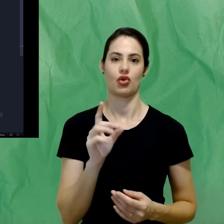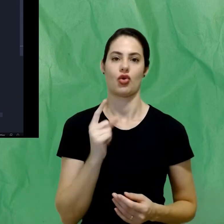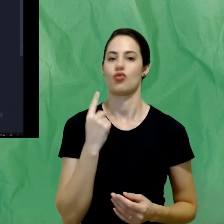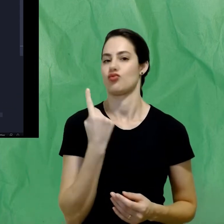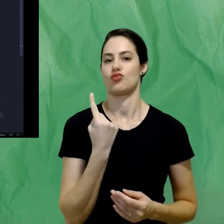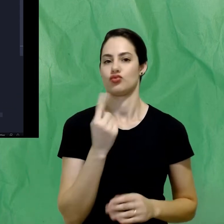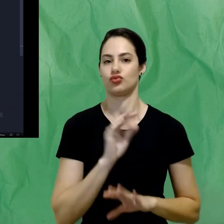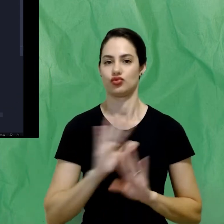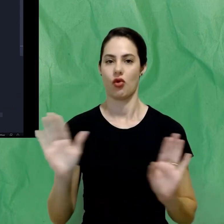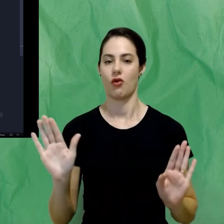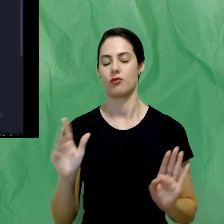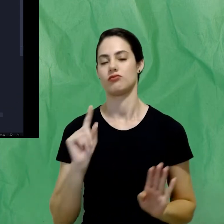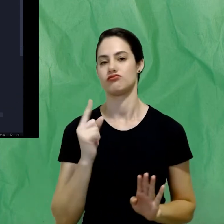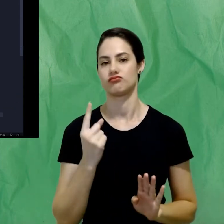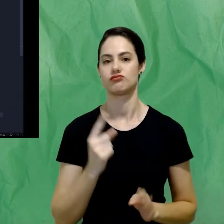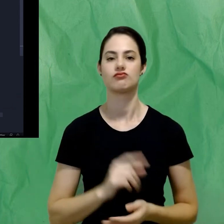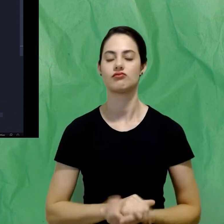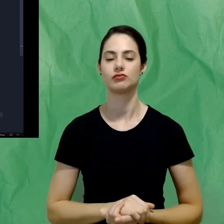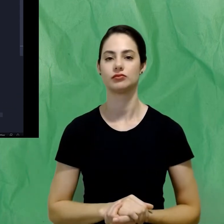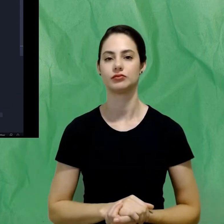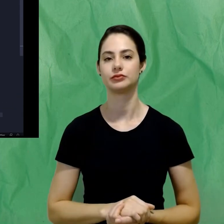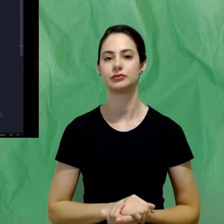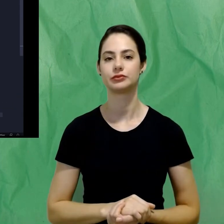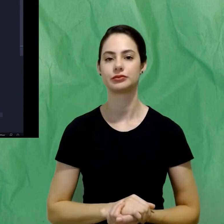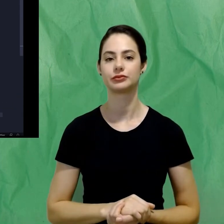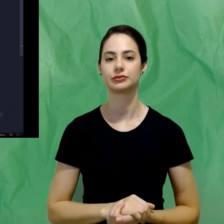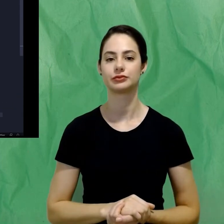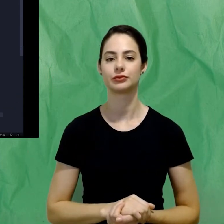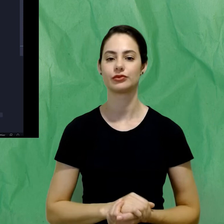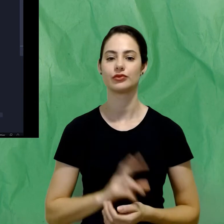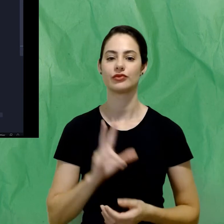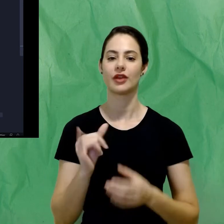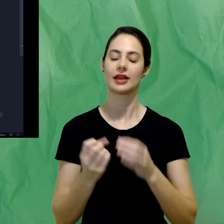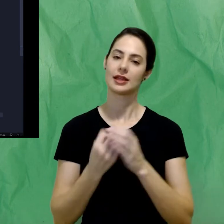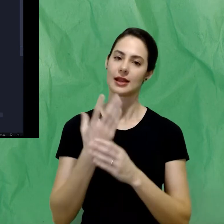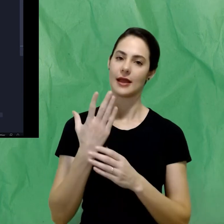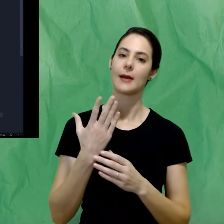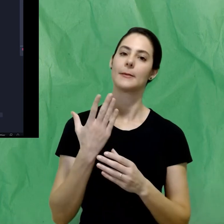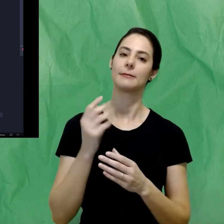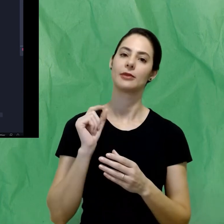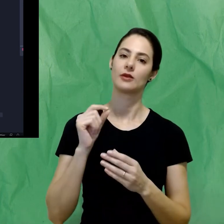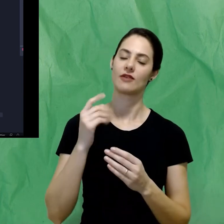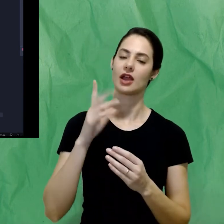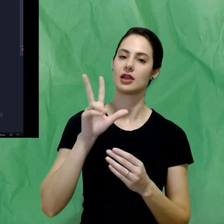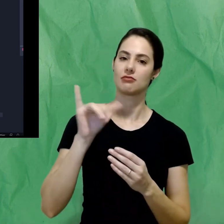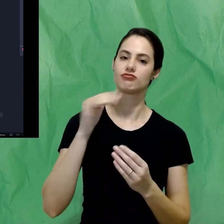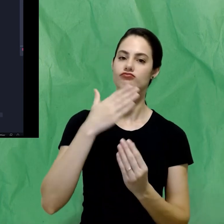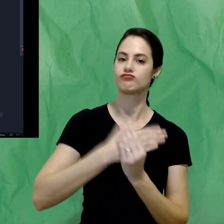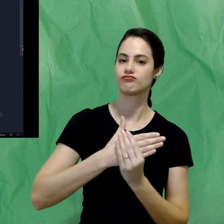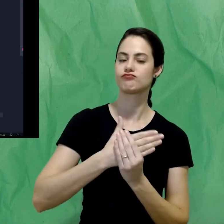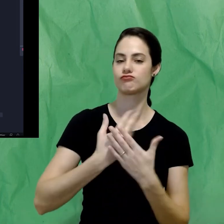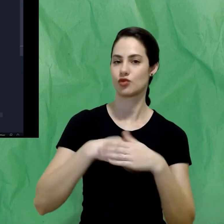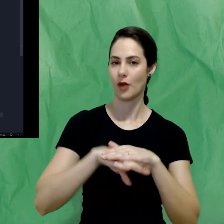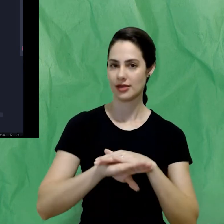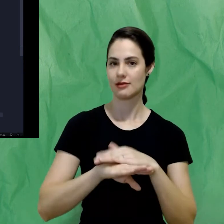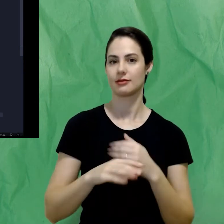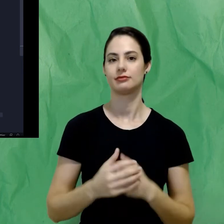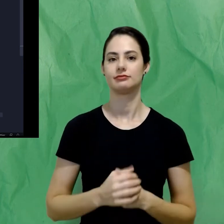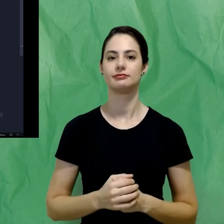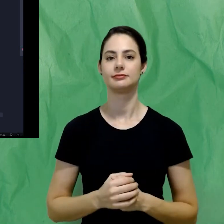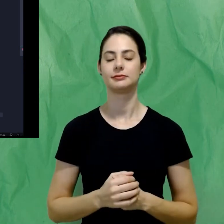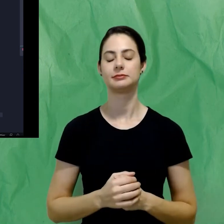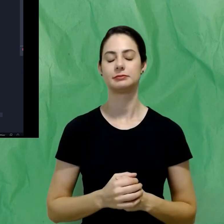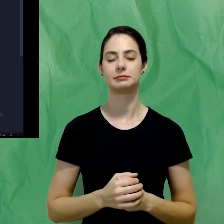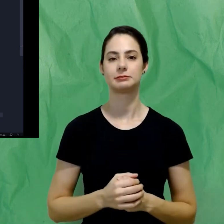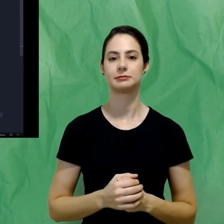sempre um arquivo apenas. Então, vamos criar uma variável que vai guardar esse arquivo. Então, vai se chamar file